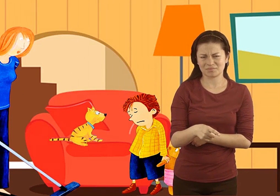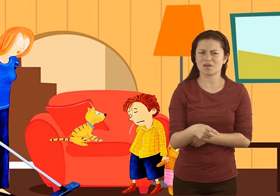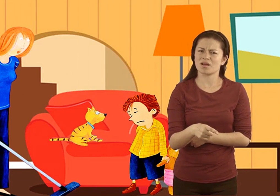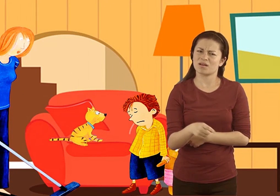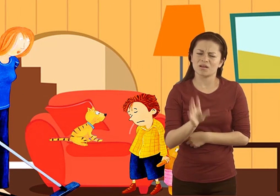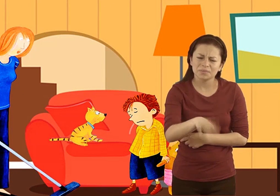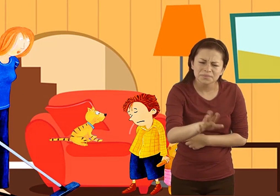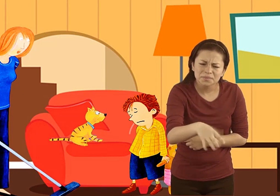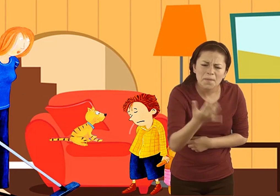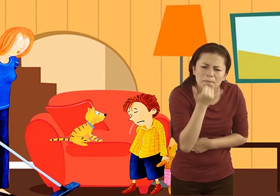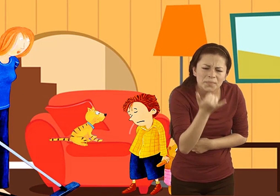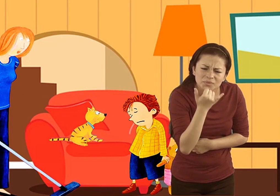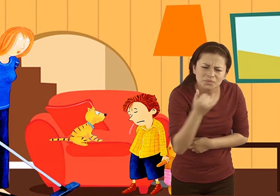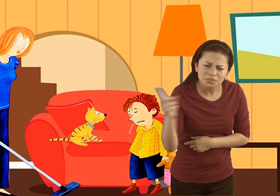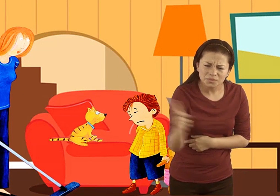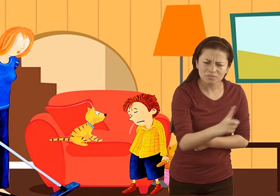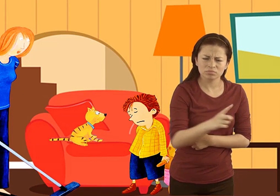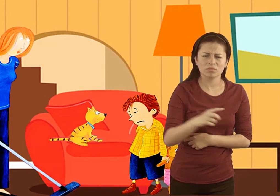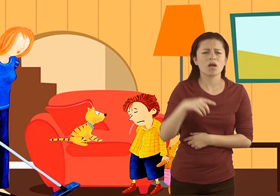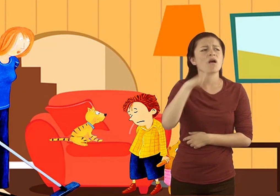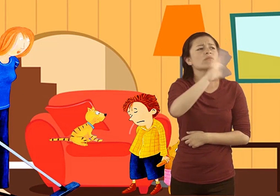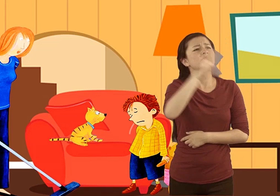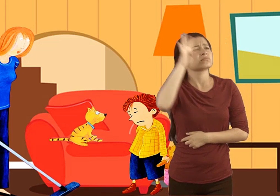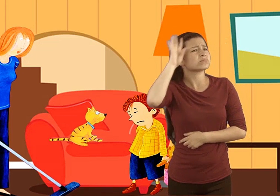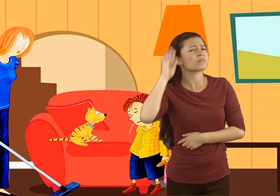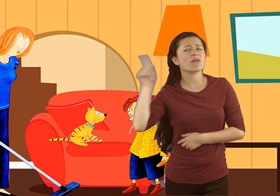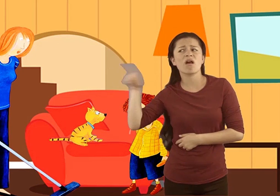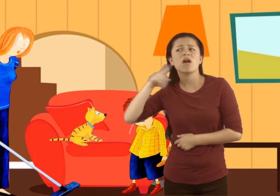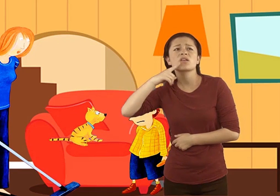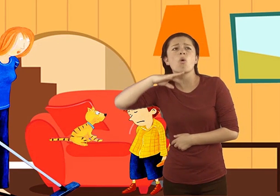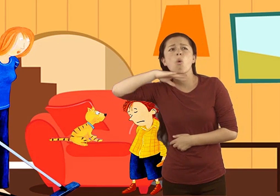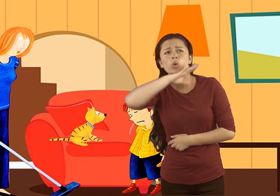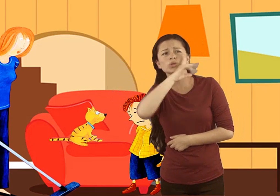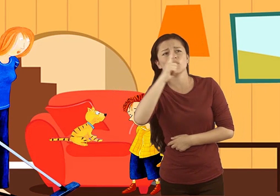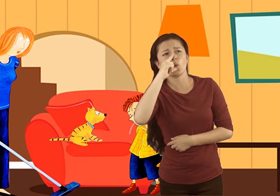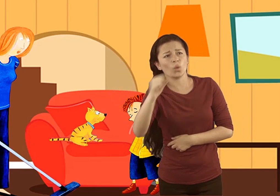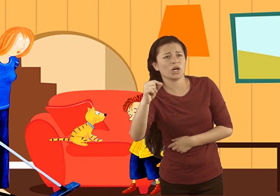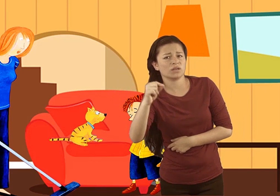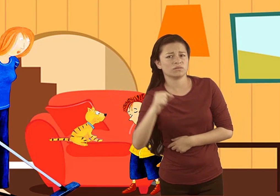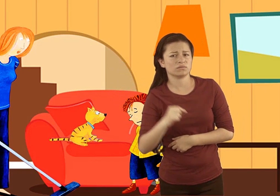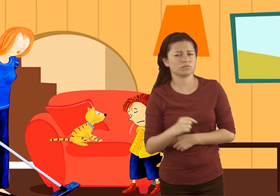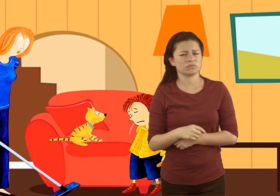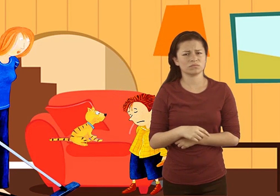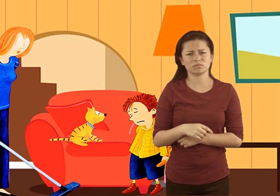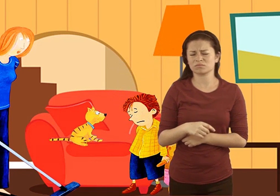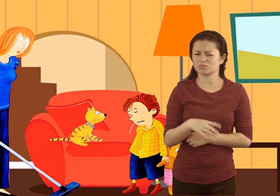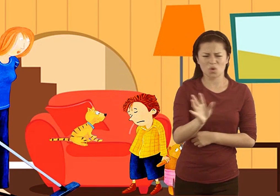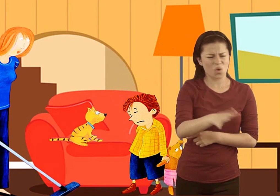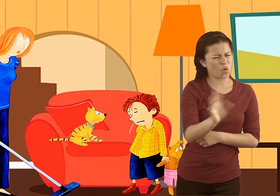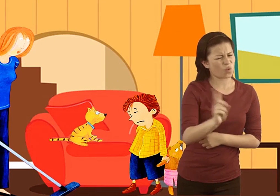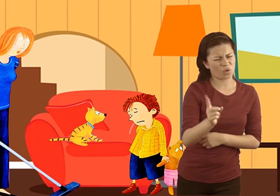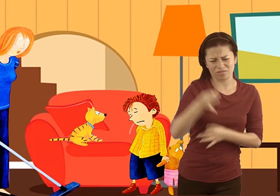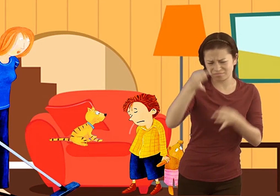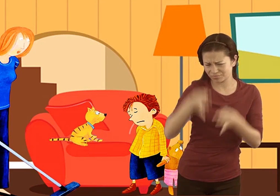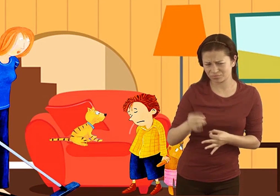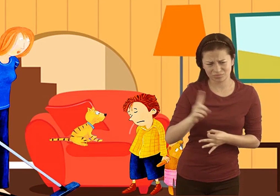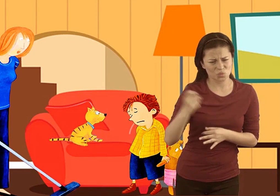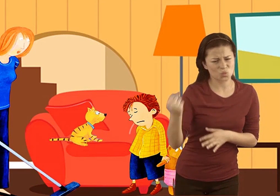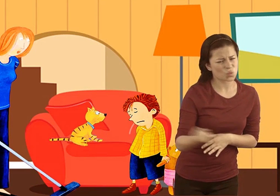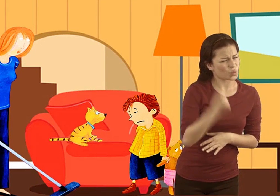sorprendió mucho, pues llegó muy pronto a casa. ¿Qué te sucede? Laura fue grosera conmigo. Con seguridad no